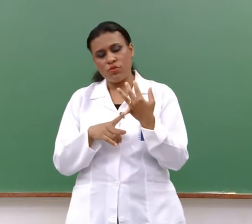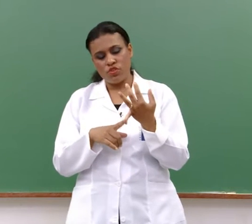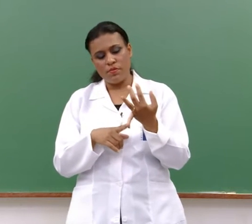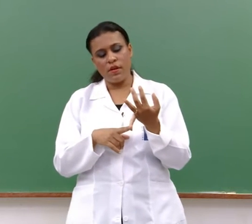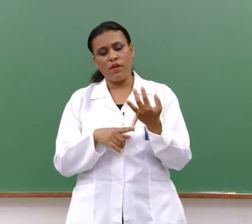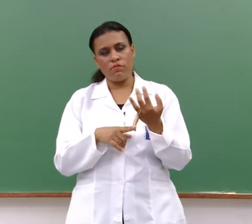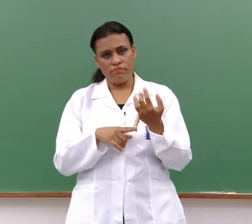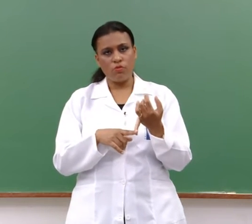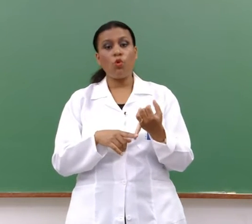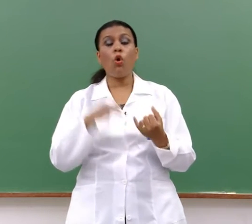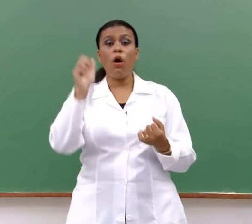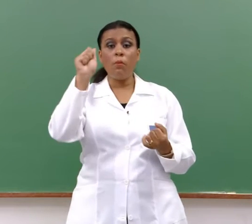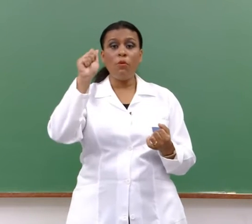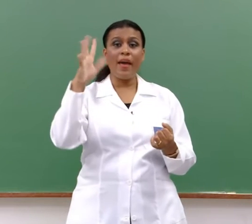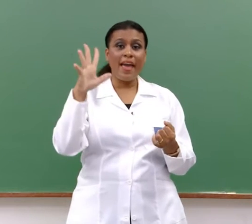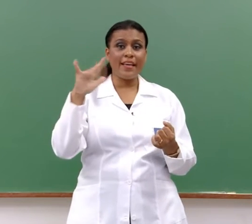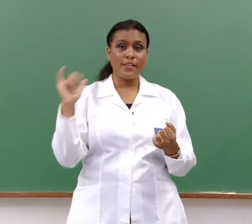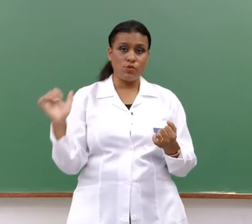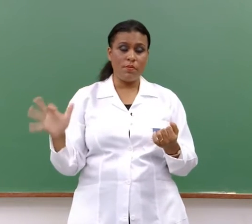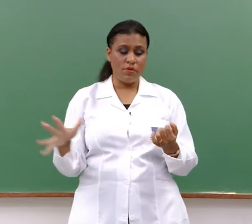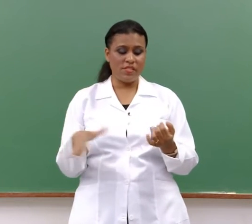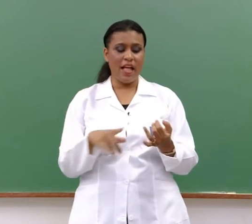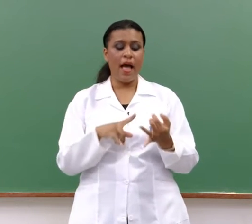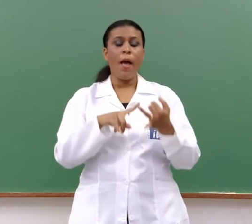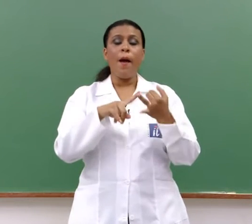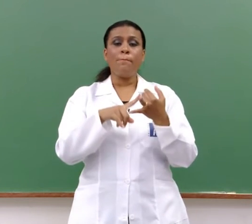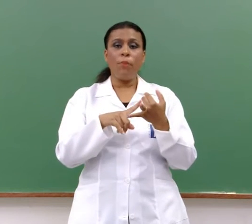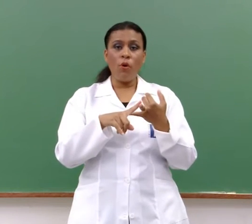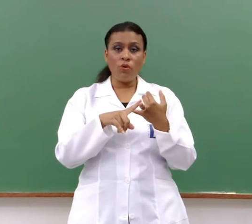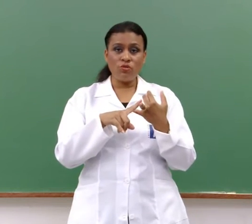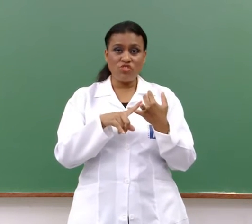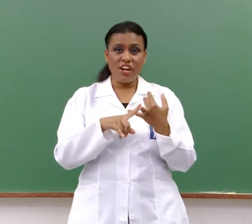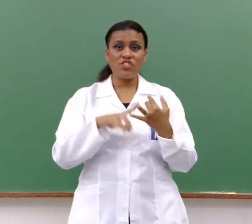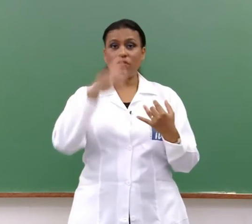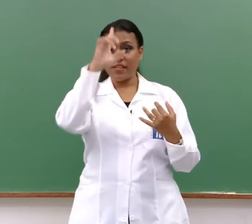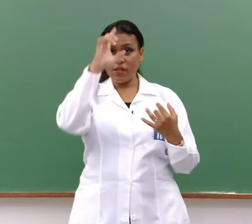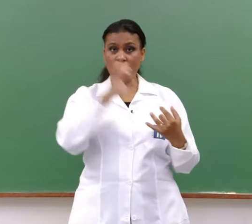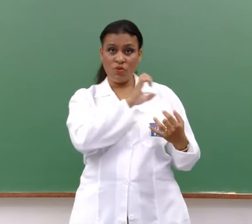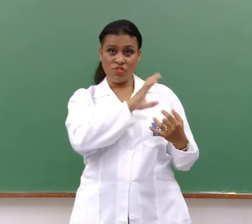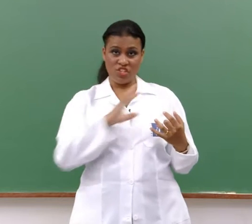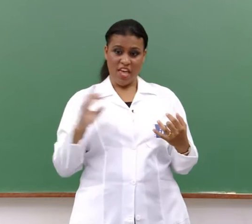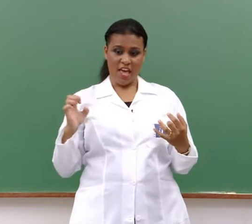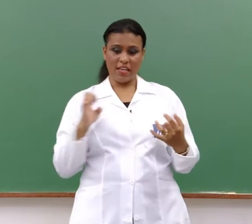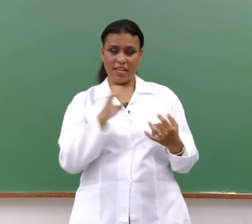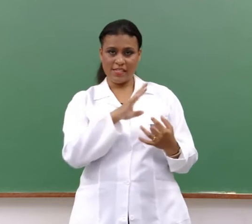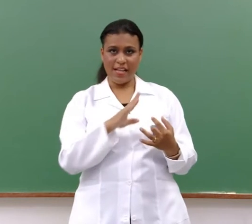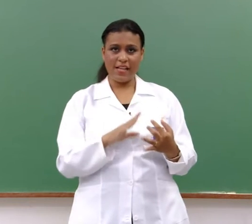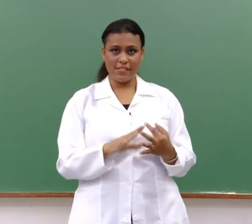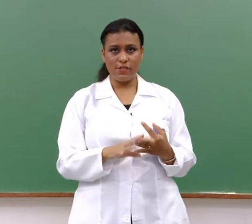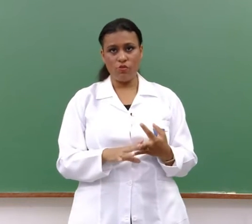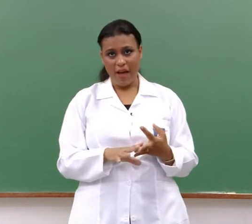de mão, como é que a sua mão está, ponto de articulação, onde é que ela está